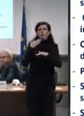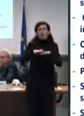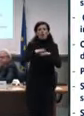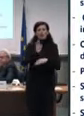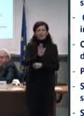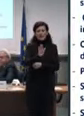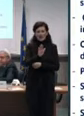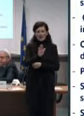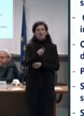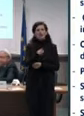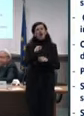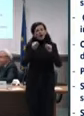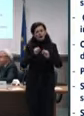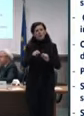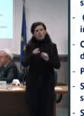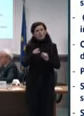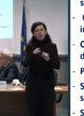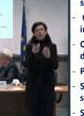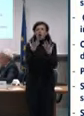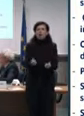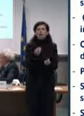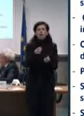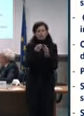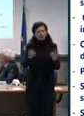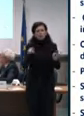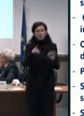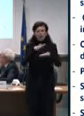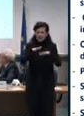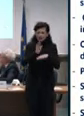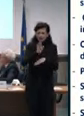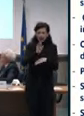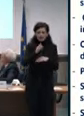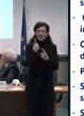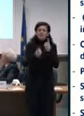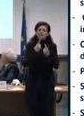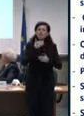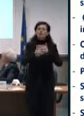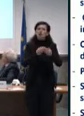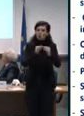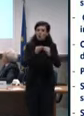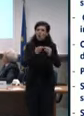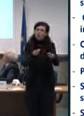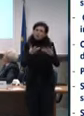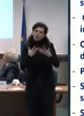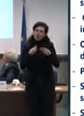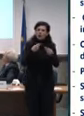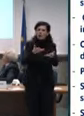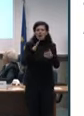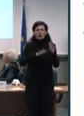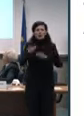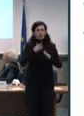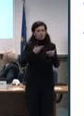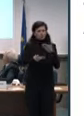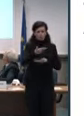rese disponibili per affrontare il problema per supportare in base alla loro esperienza quanto sta avvenendo in sintesi quello il messaggio che